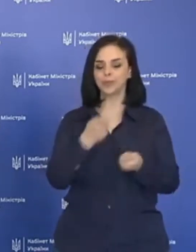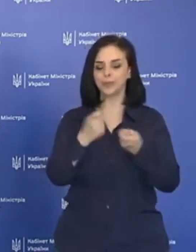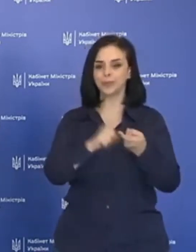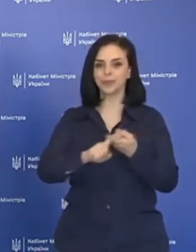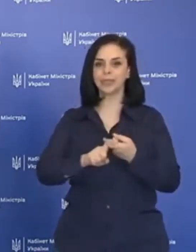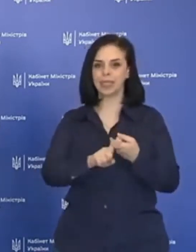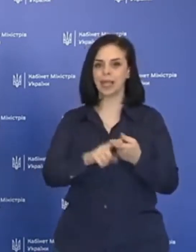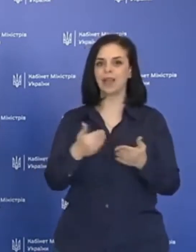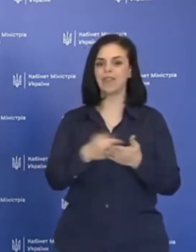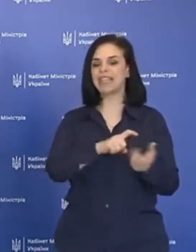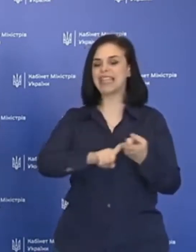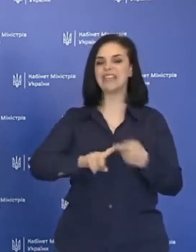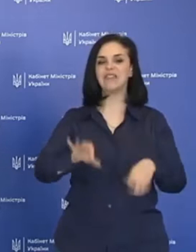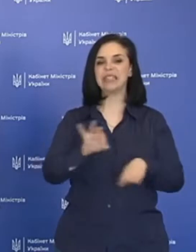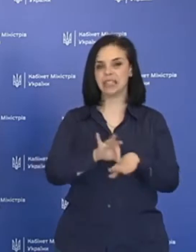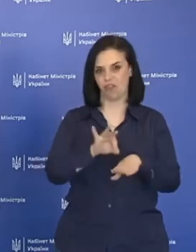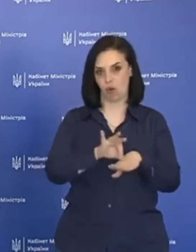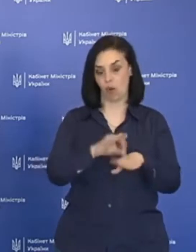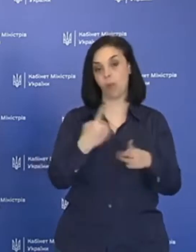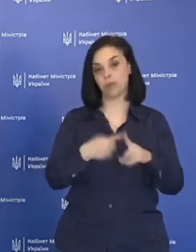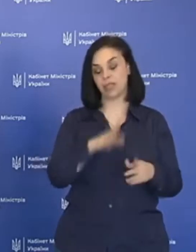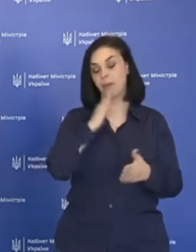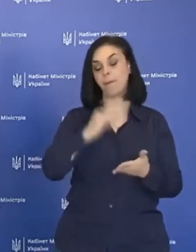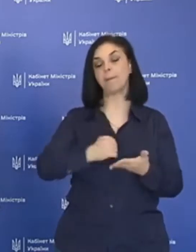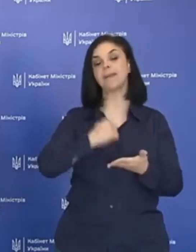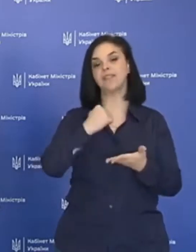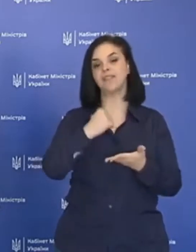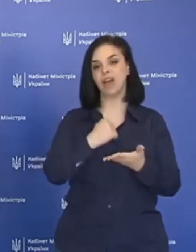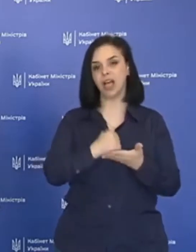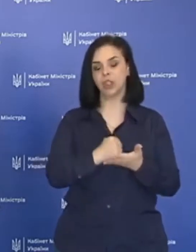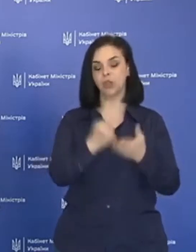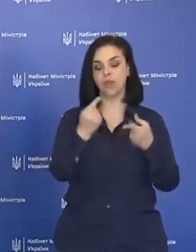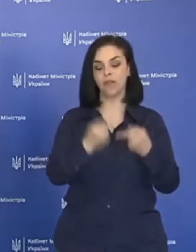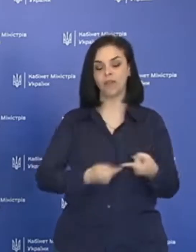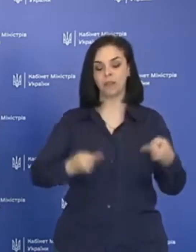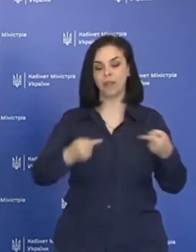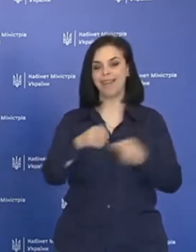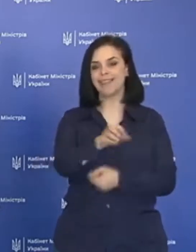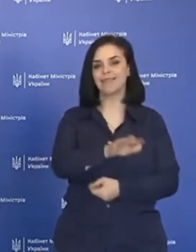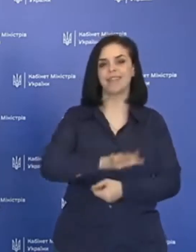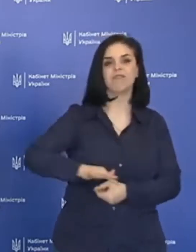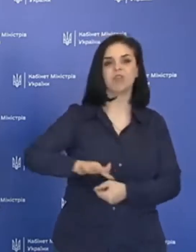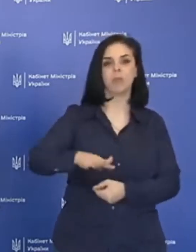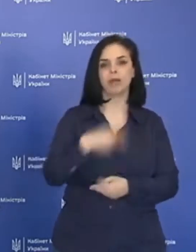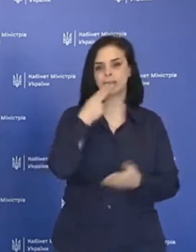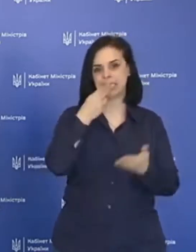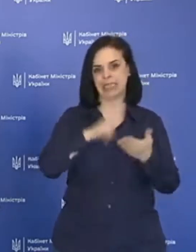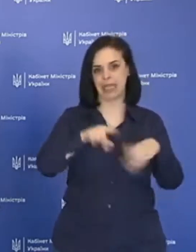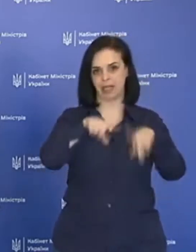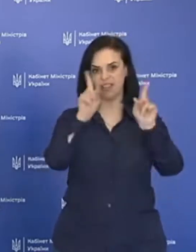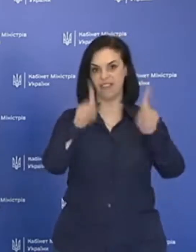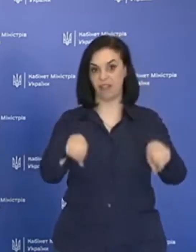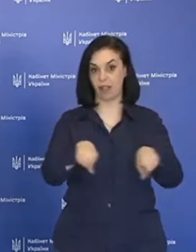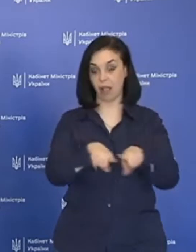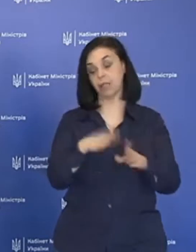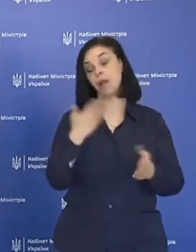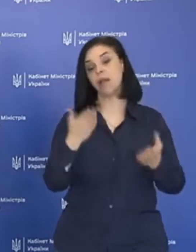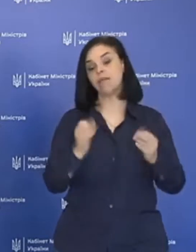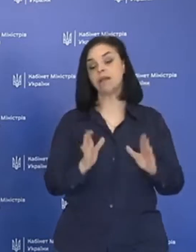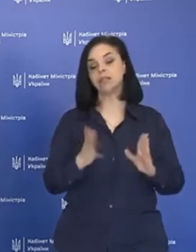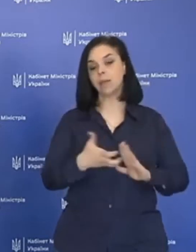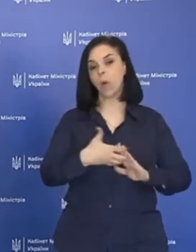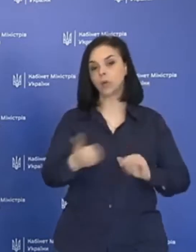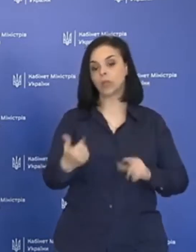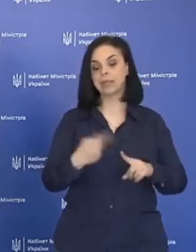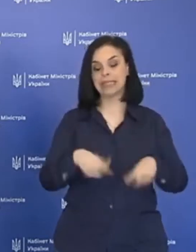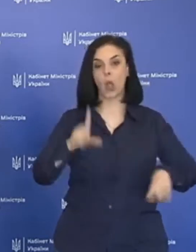від інфекційних хвороб. Це все підтверджено відповідними європейськими сертифікатами. Як тільки ми